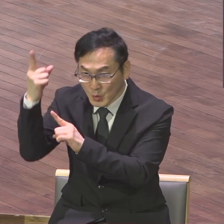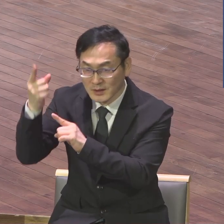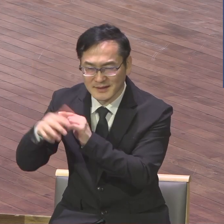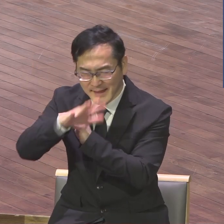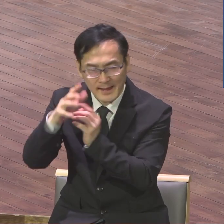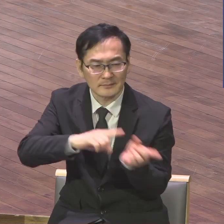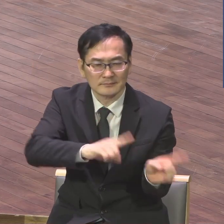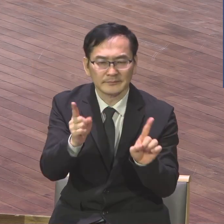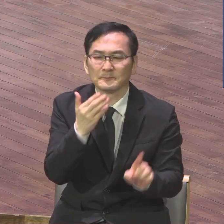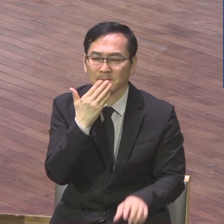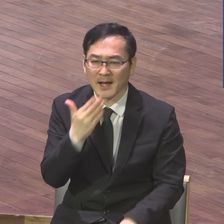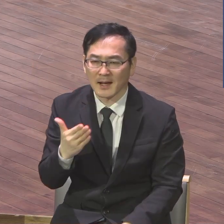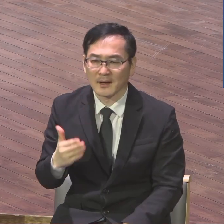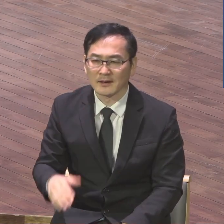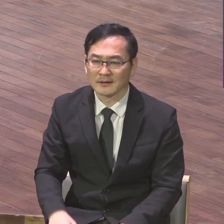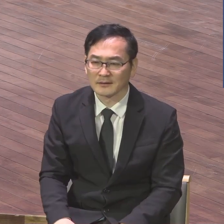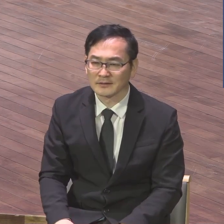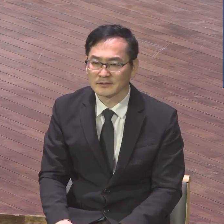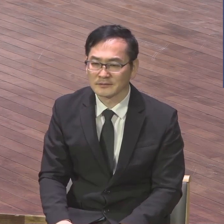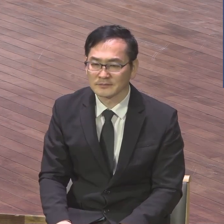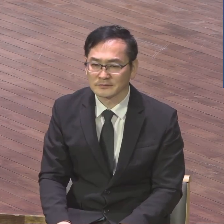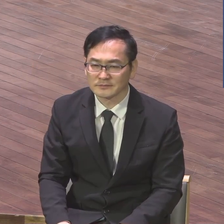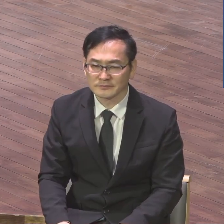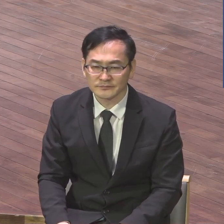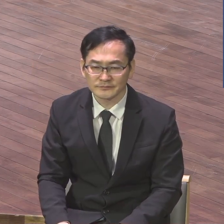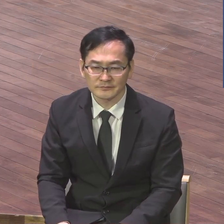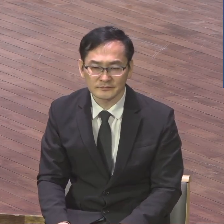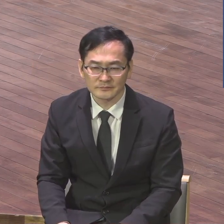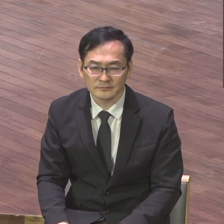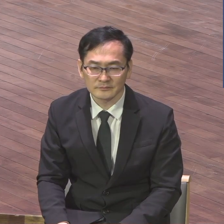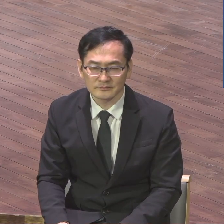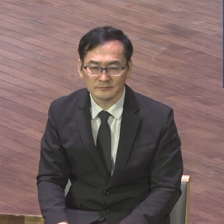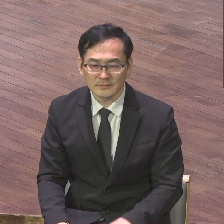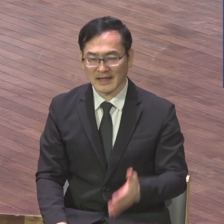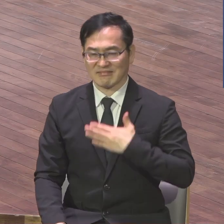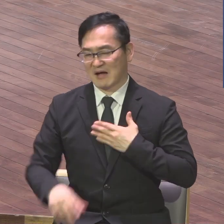여기 다른 사람 들어가면 이단이에요.